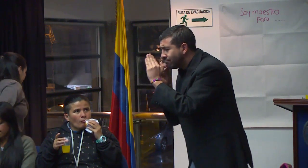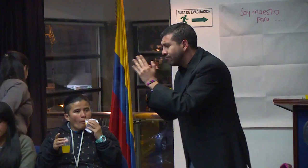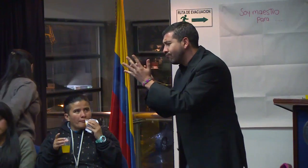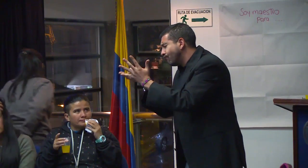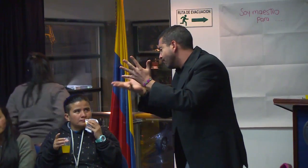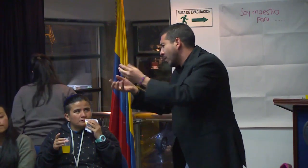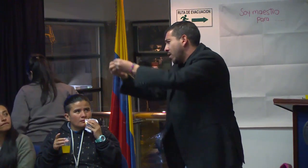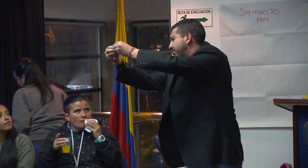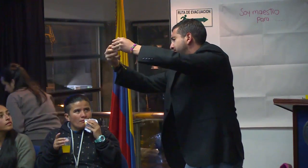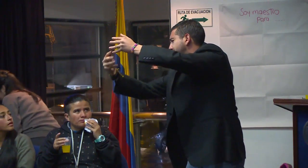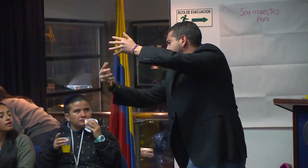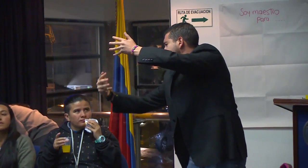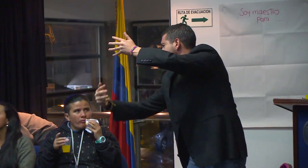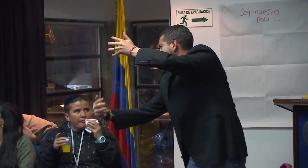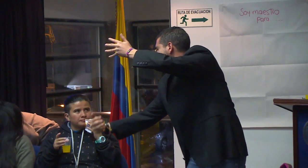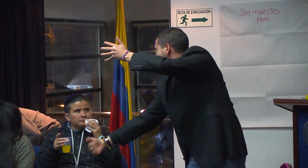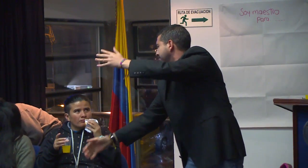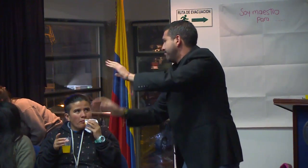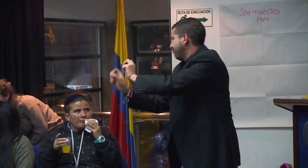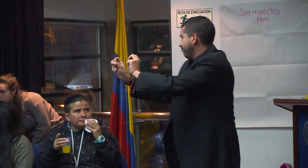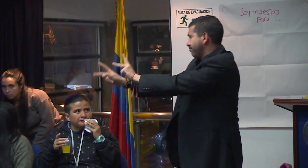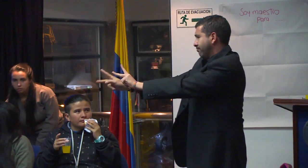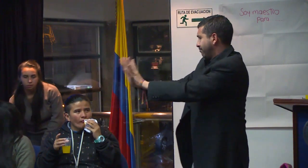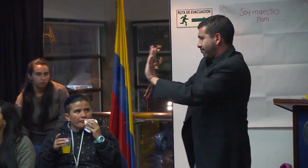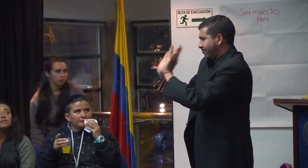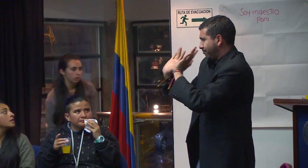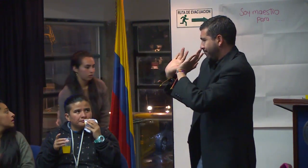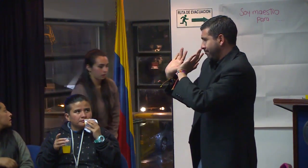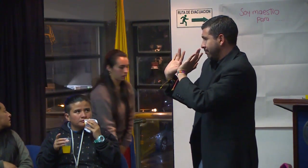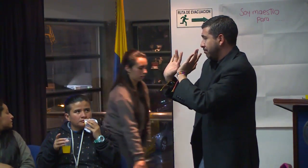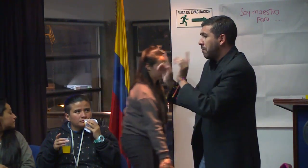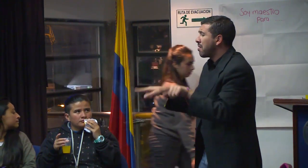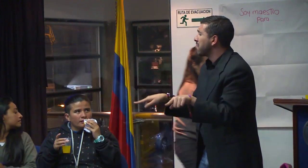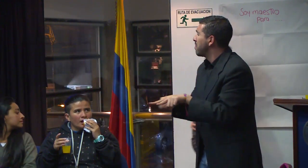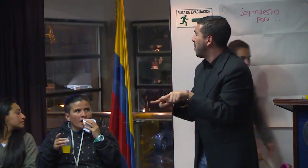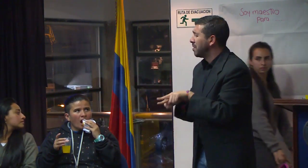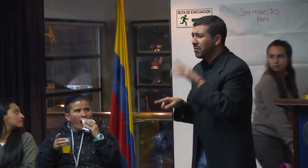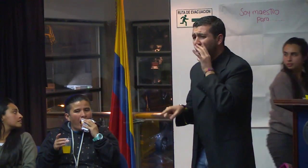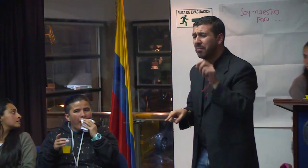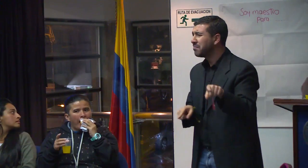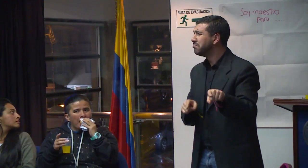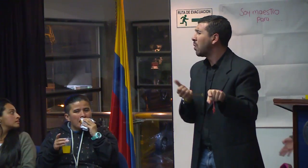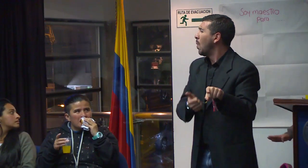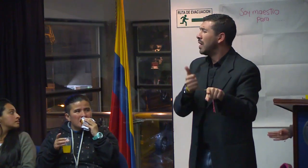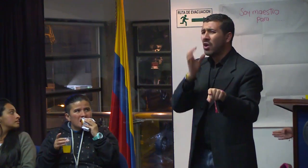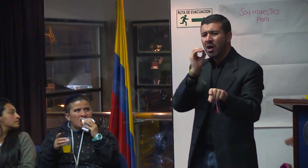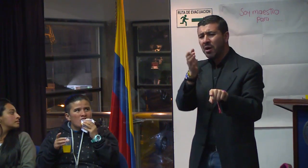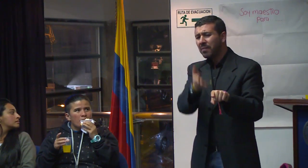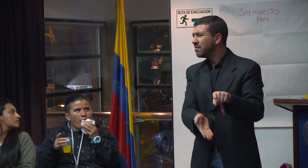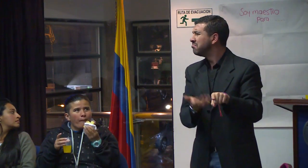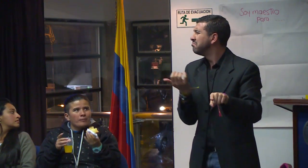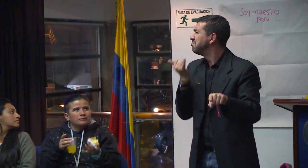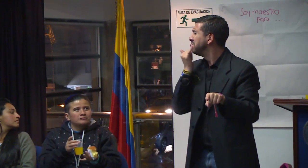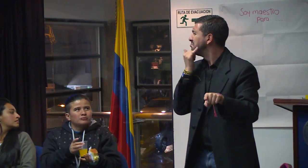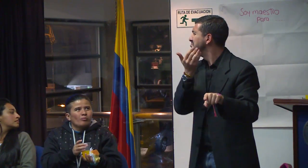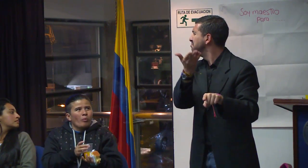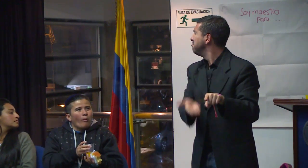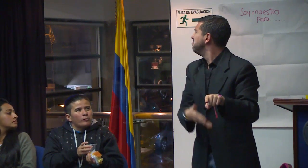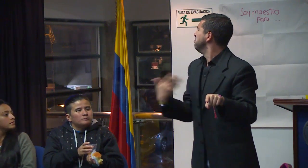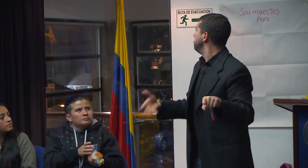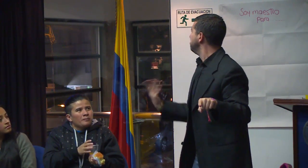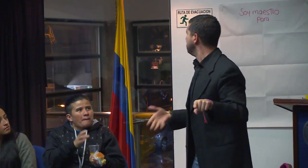vivido históricamente un proceso de discriminación, de maltrato en el hogar, en el trabajo, ¿sí? Un sinnúmero de situaciones. ¿Y el